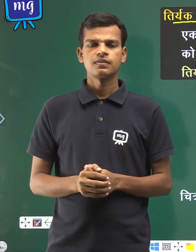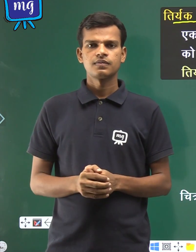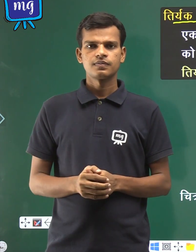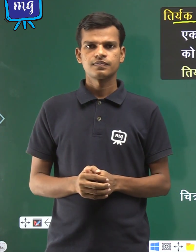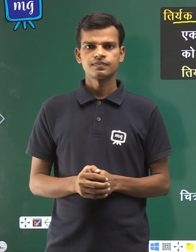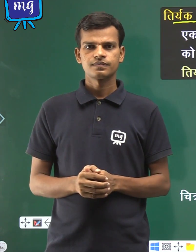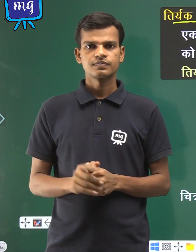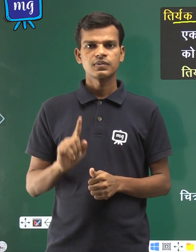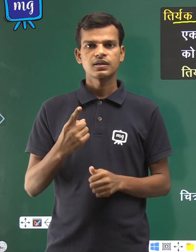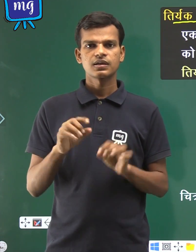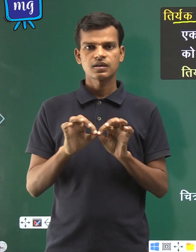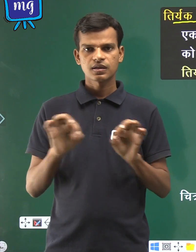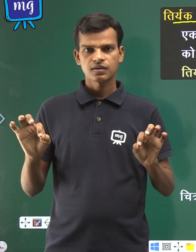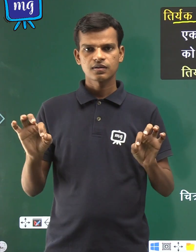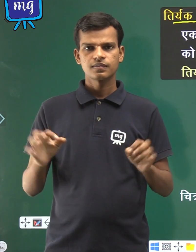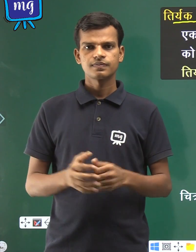एक रेखा